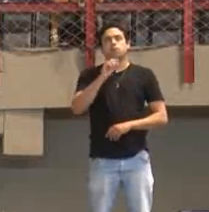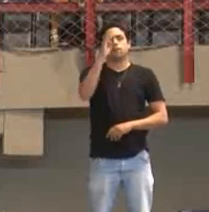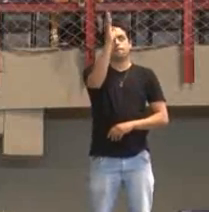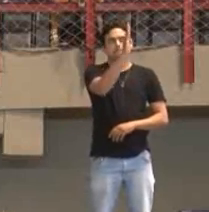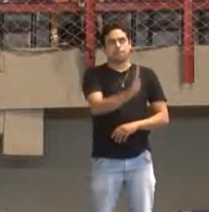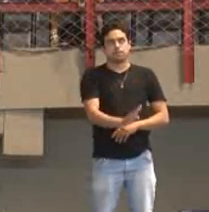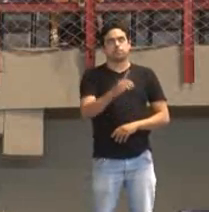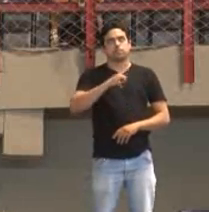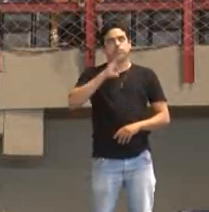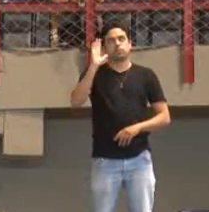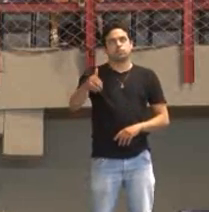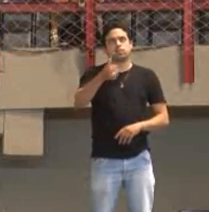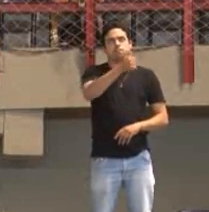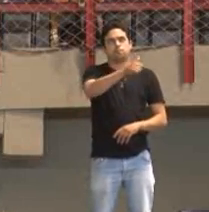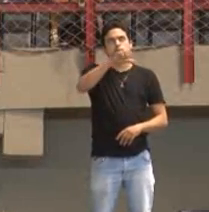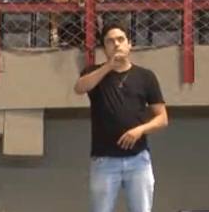de